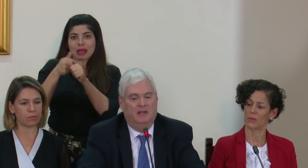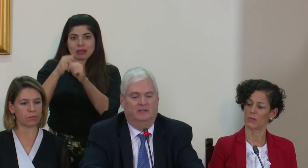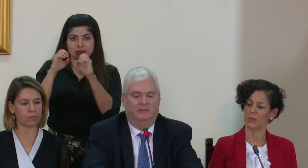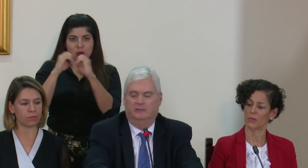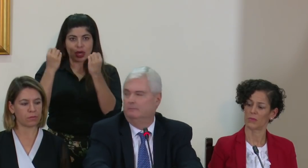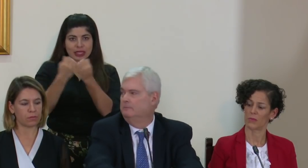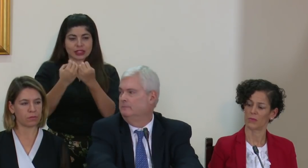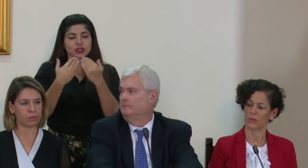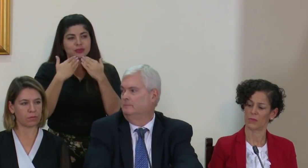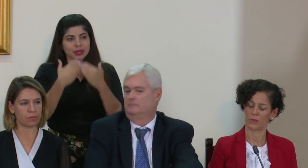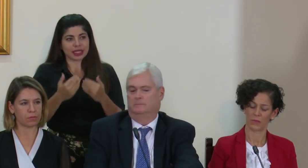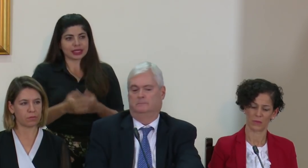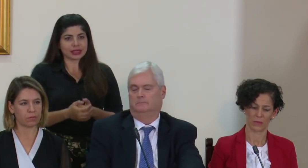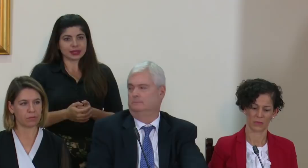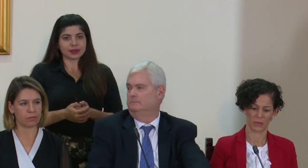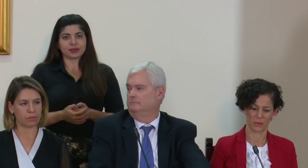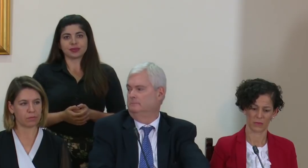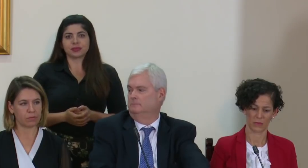Gracias.